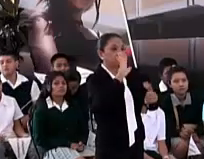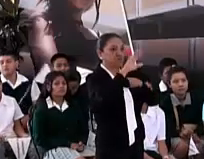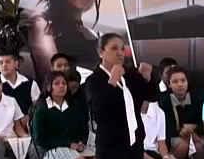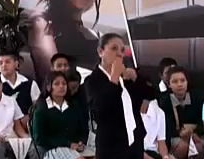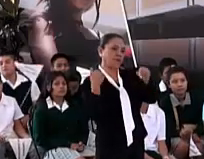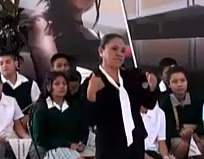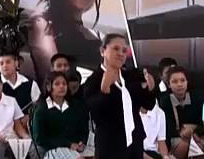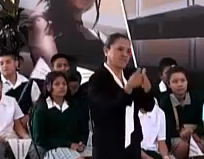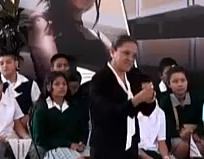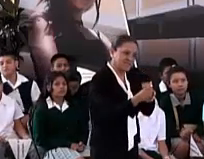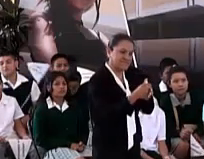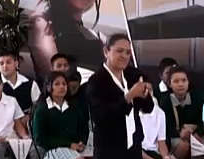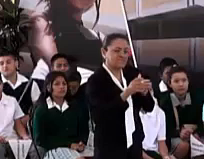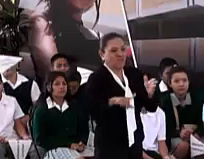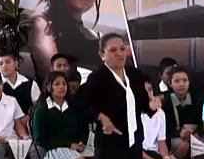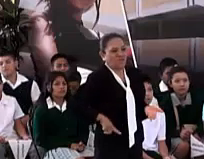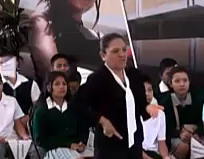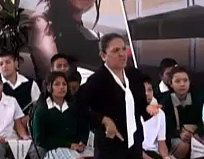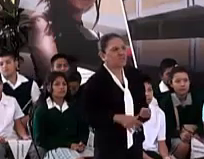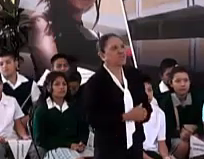5 años de gobierno